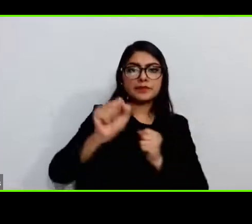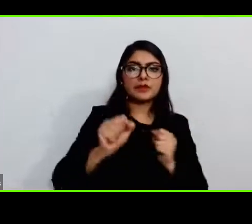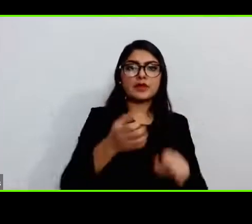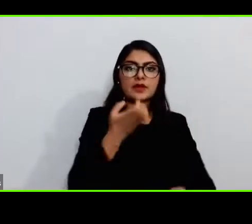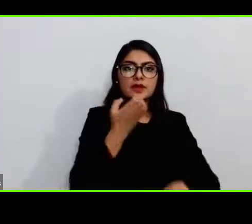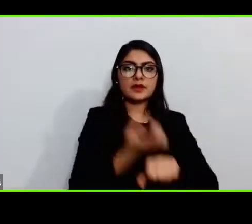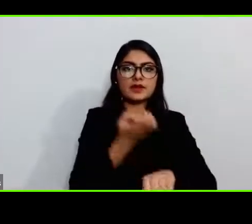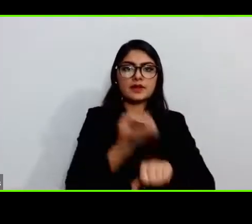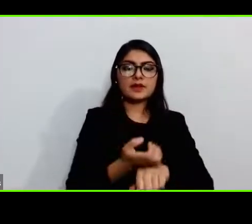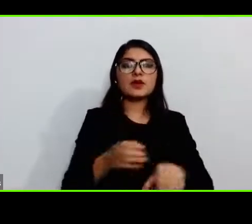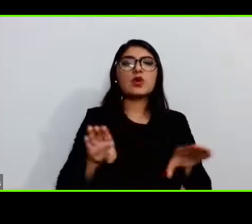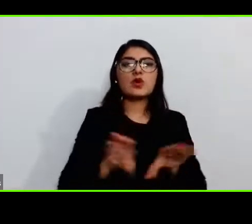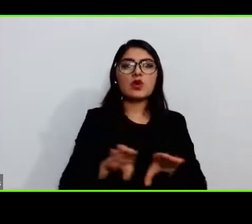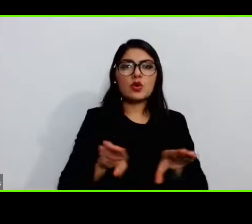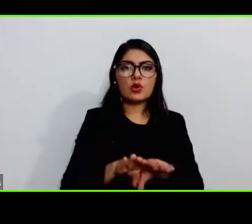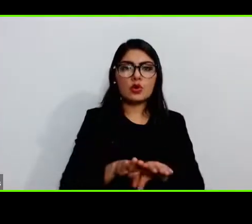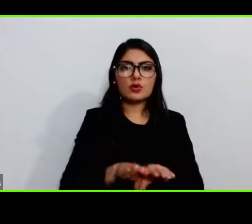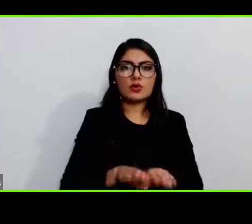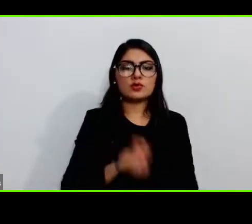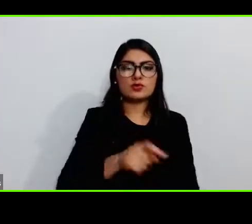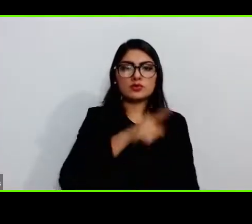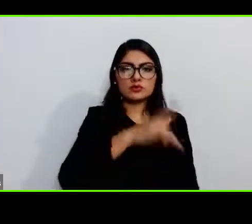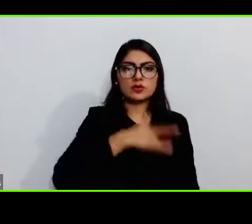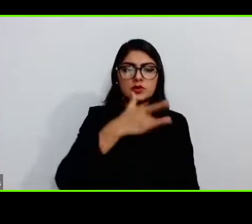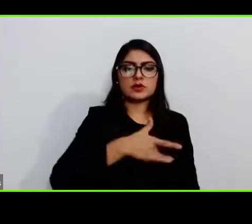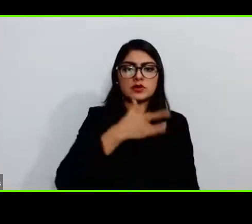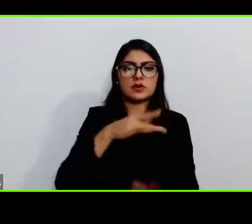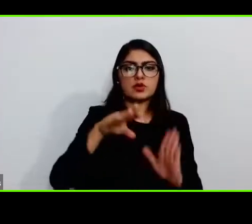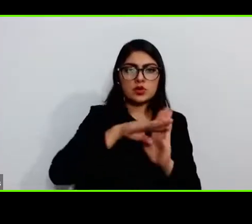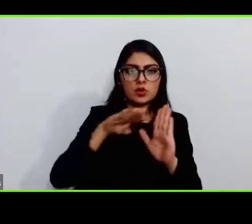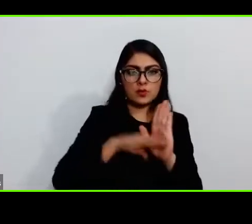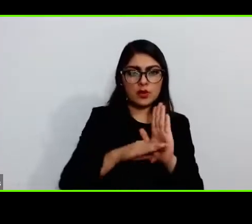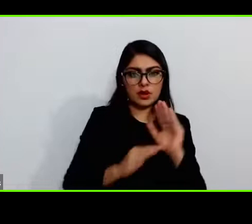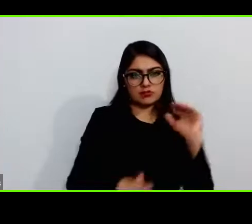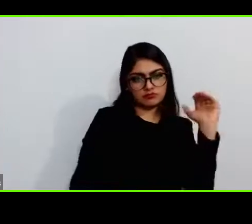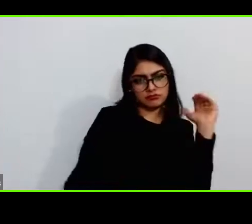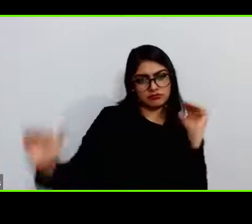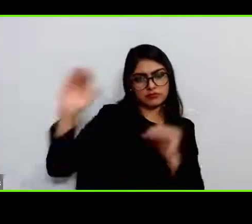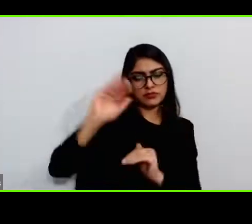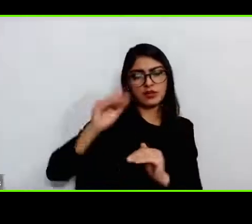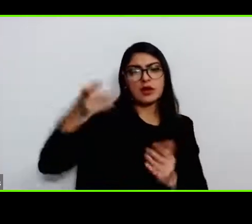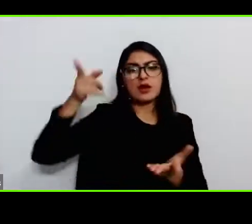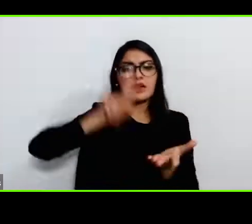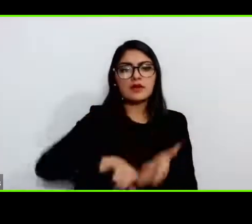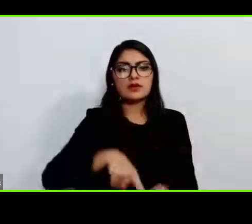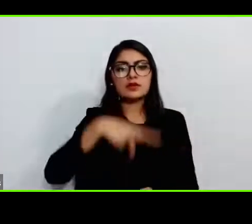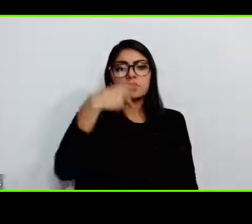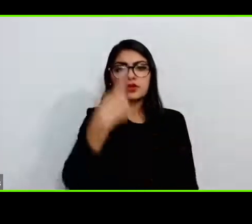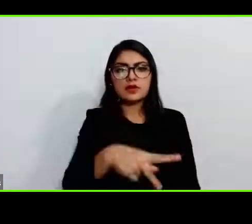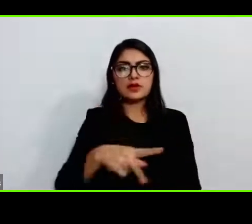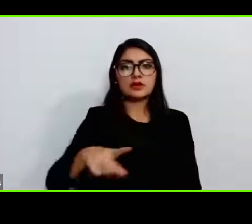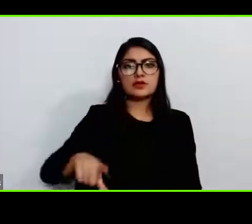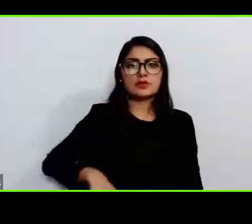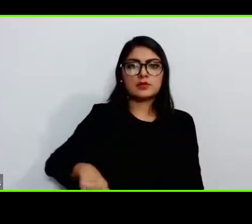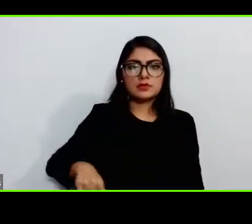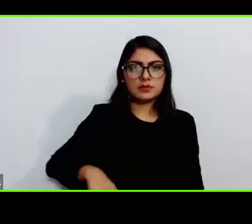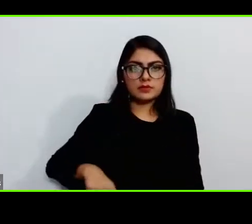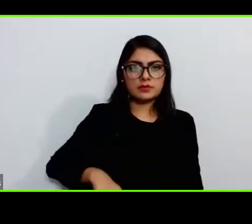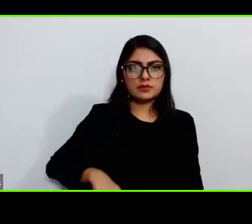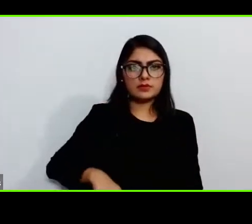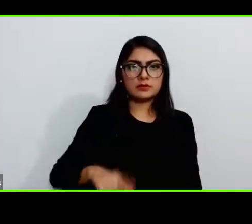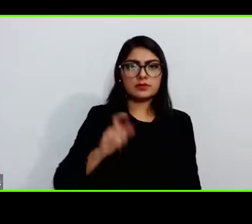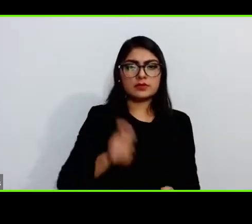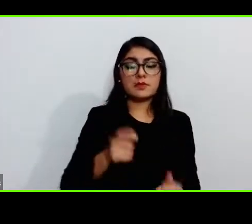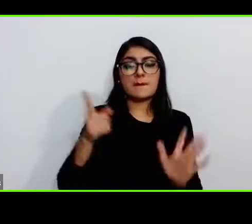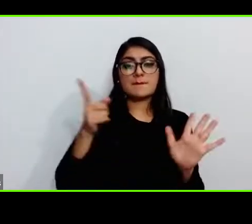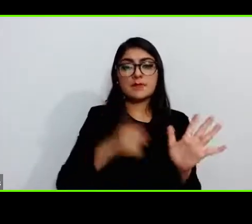lo que detonó considerarla como una norma suprema frente, por ejemplo, al poder legislativo, fue la decisión de Marbury versus Madison en